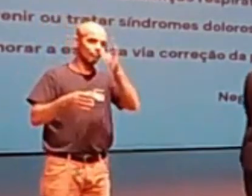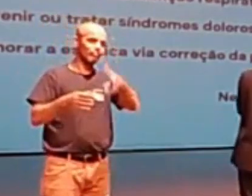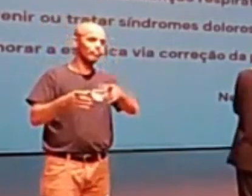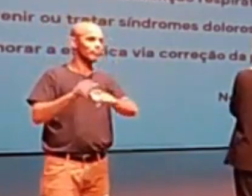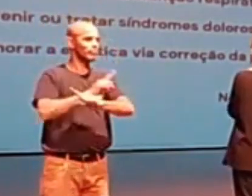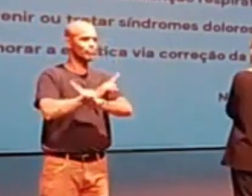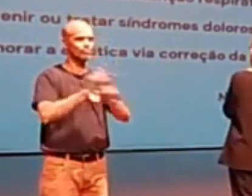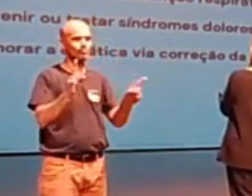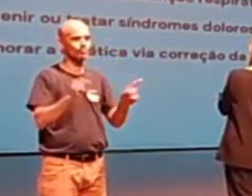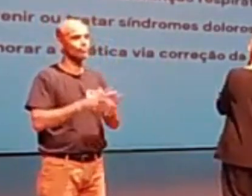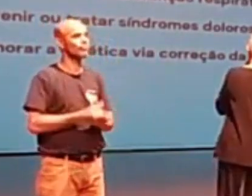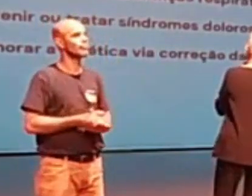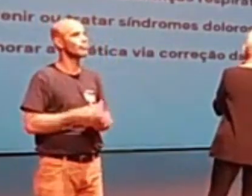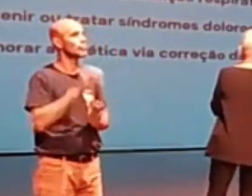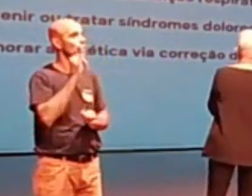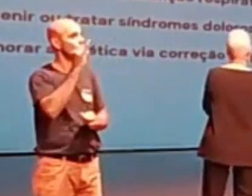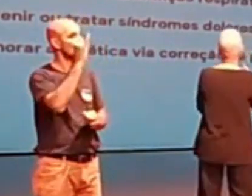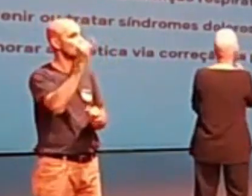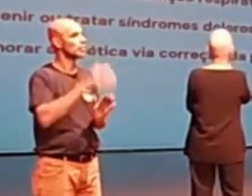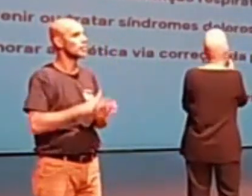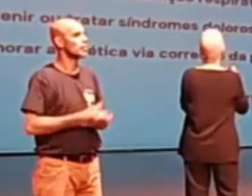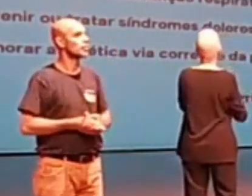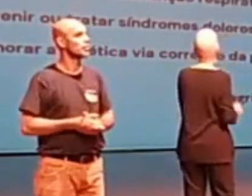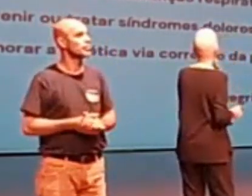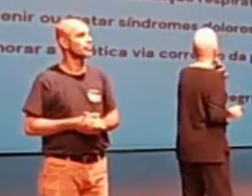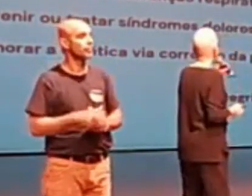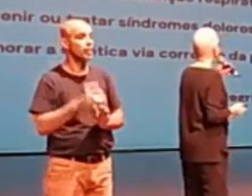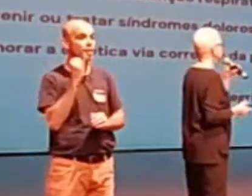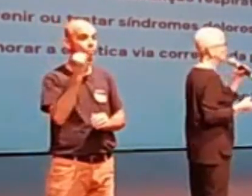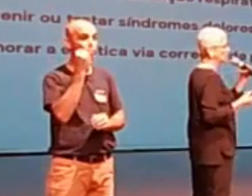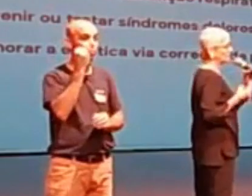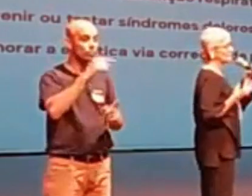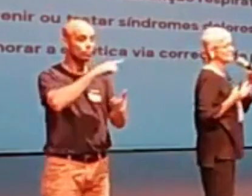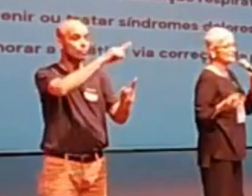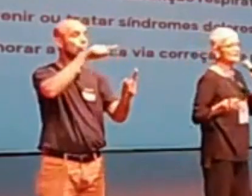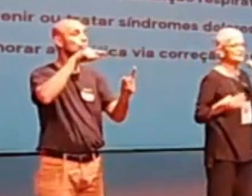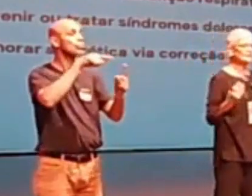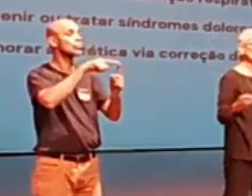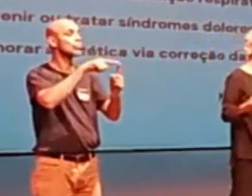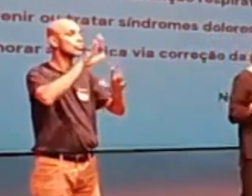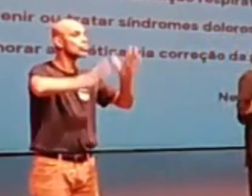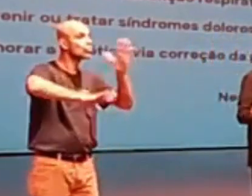Muito importante. É importante também como objetivo